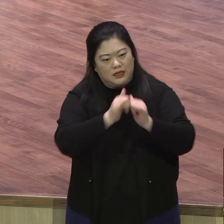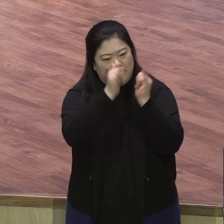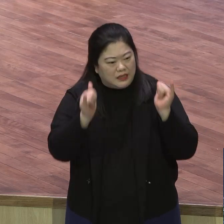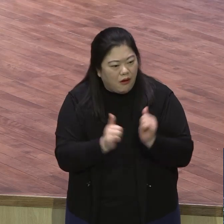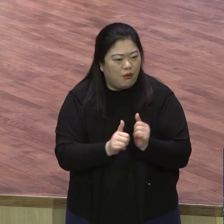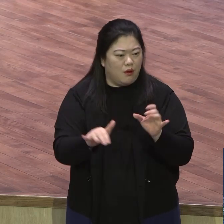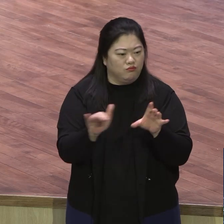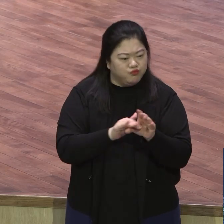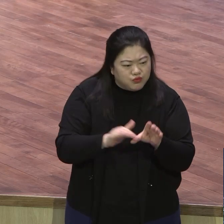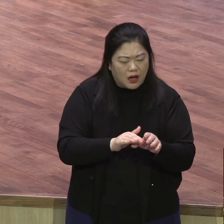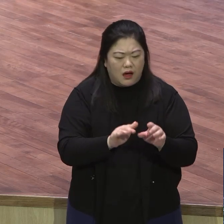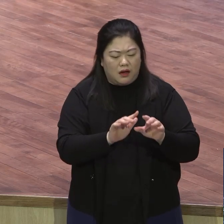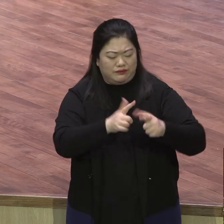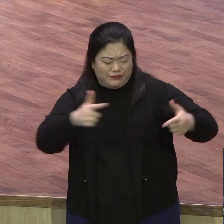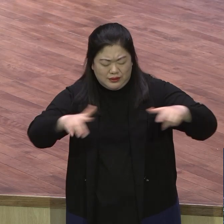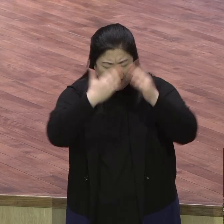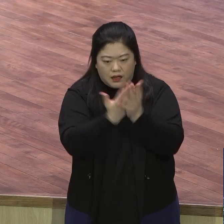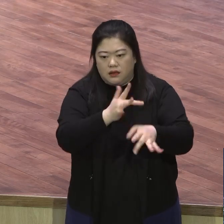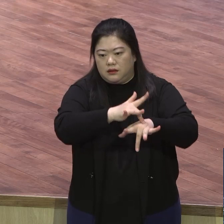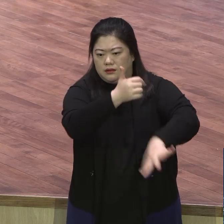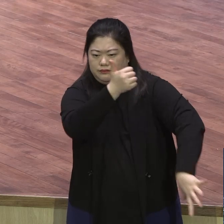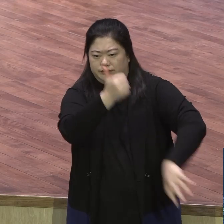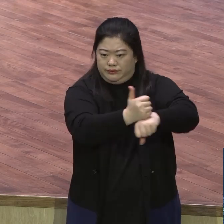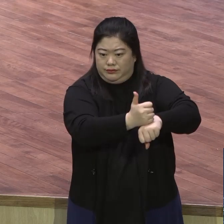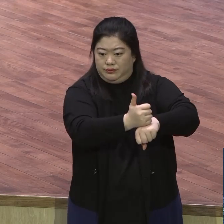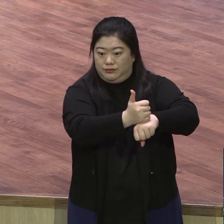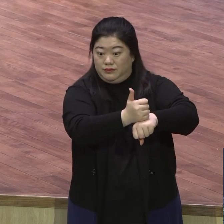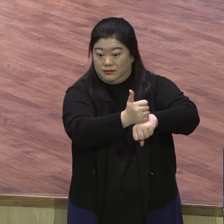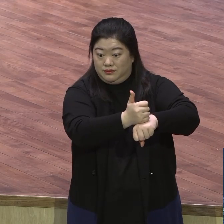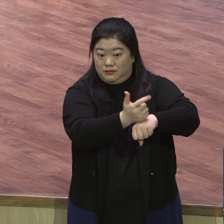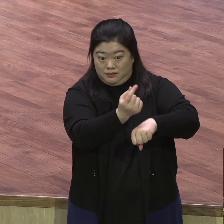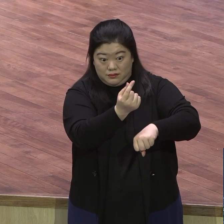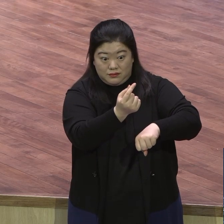예술 모든 것이 사단 지도하에 지금 움직이고 있어요.